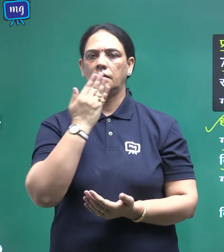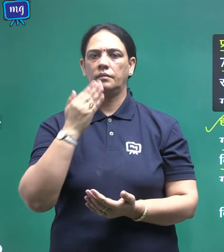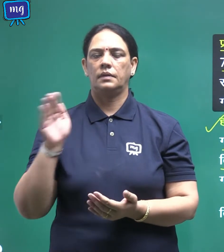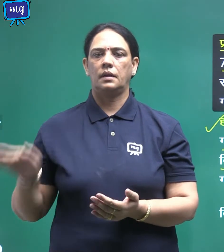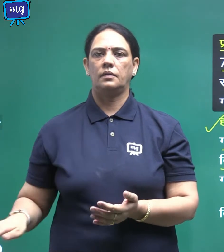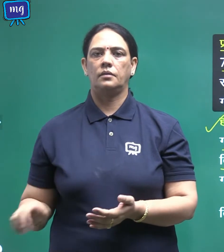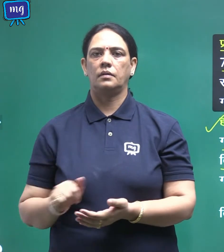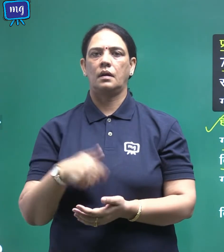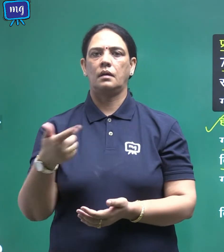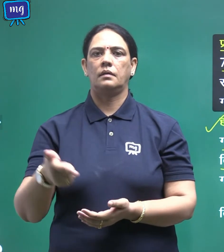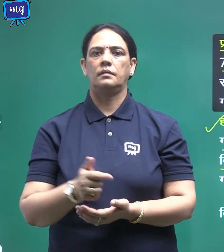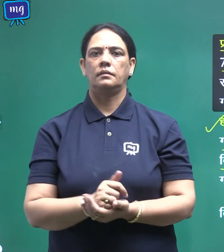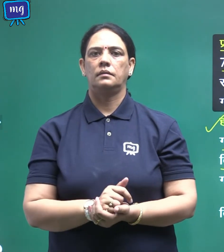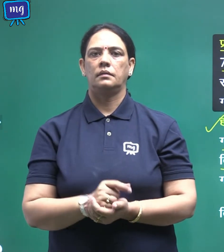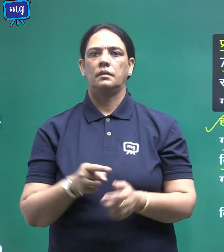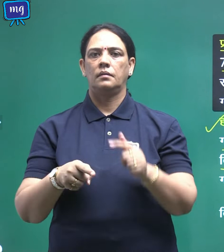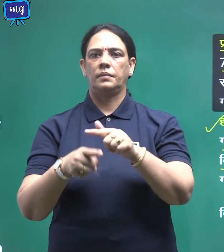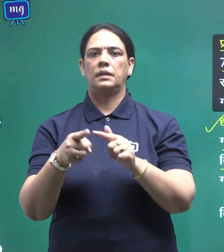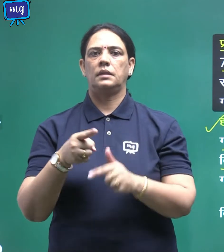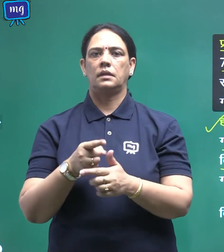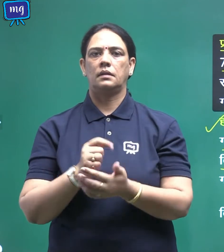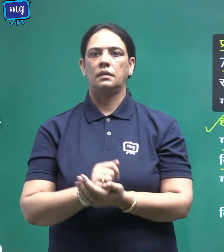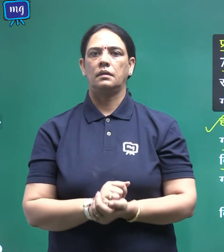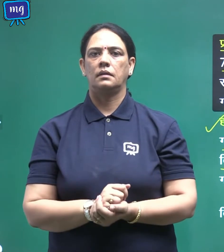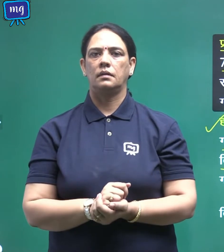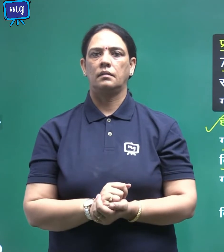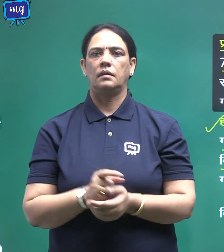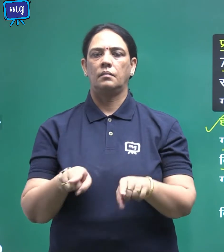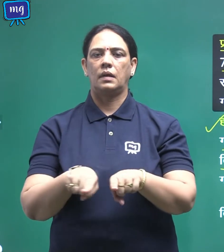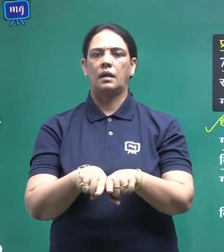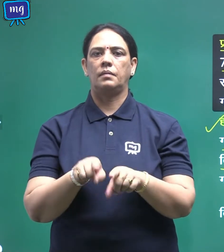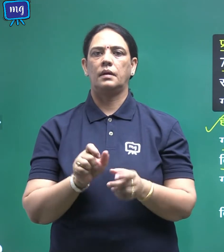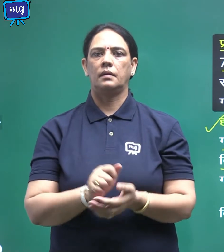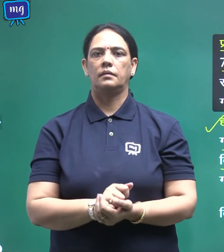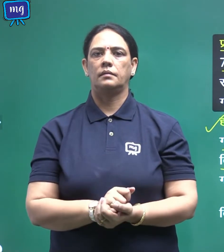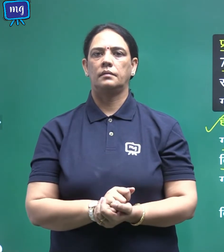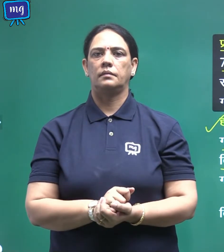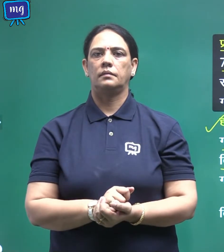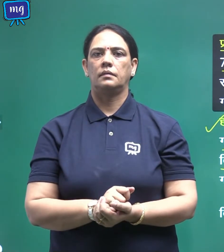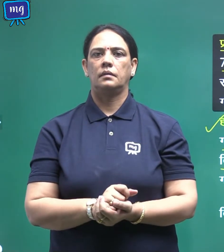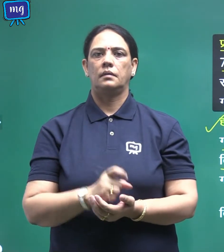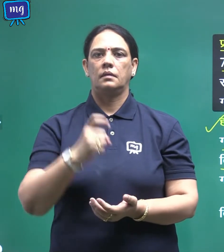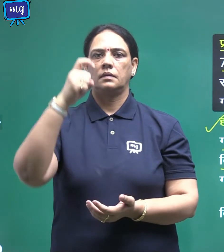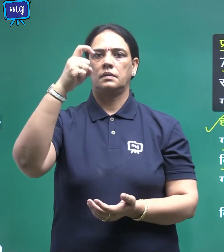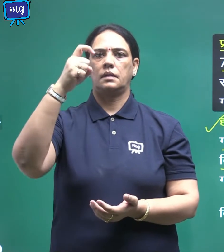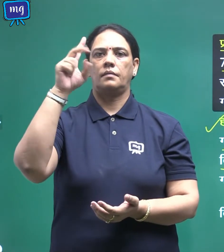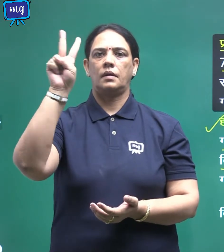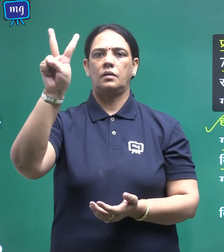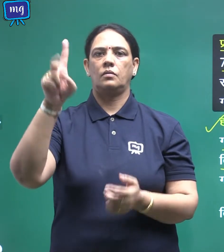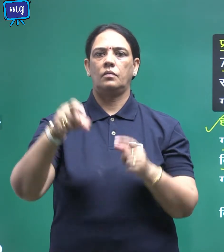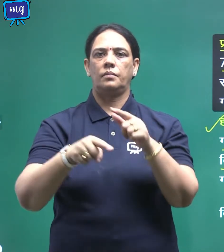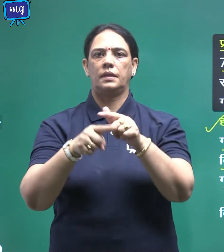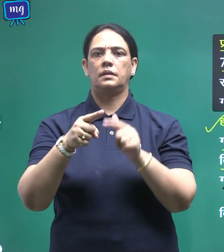विद्यार्थियों का प्रतिशत बराबर 72%।